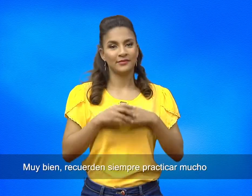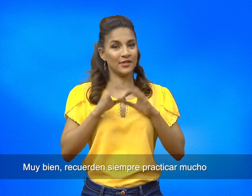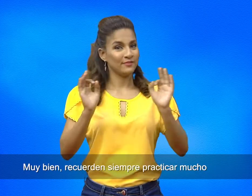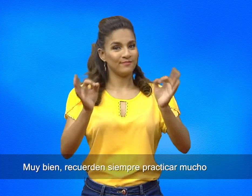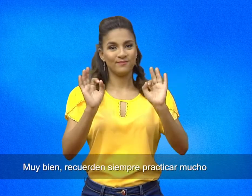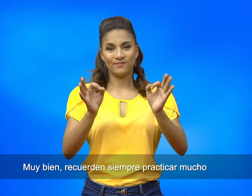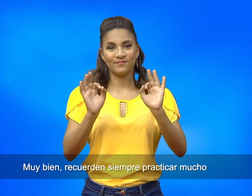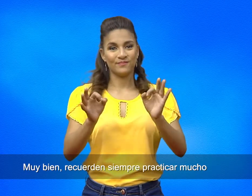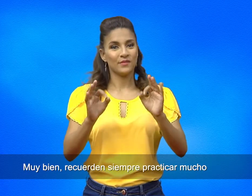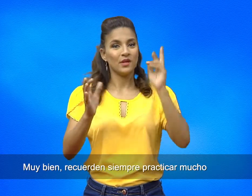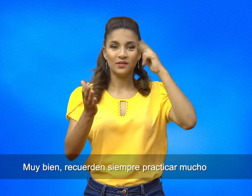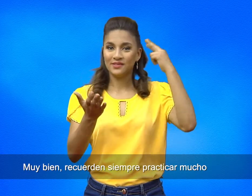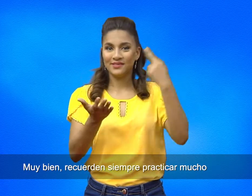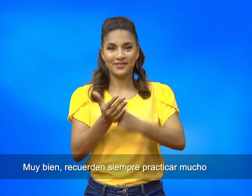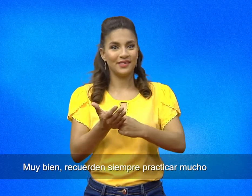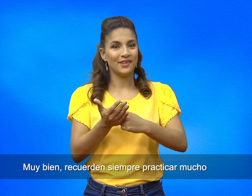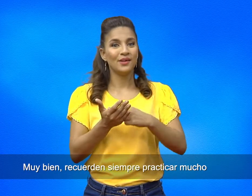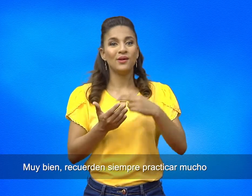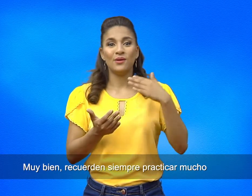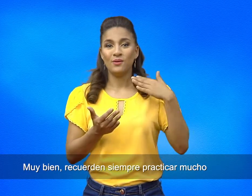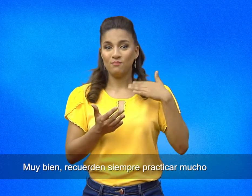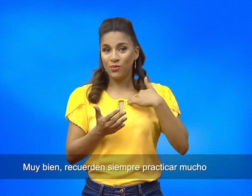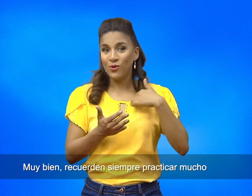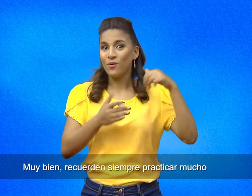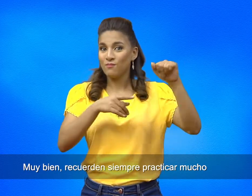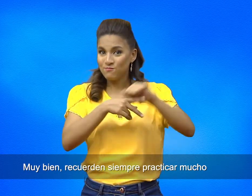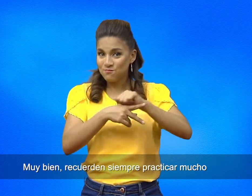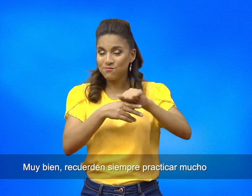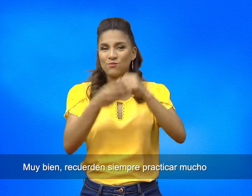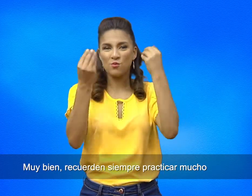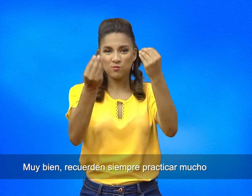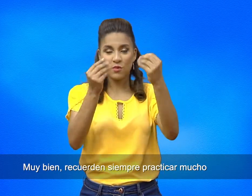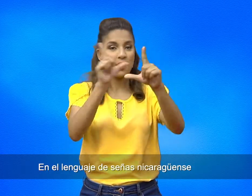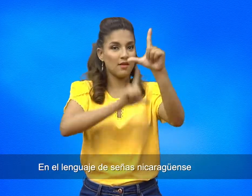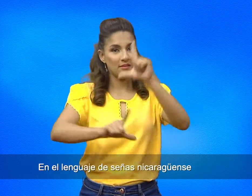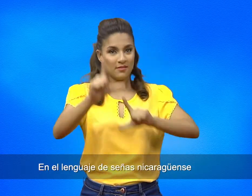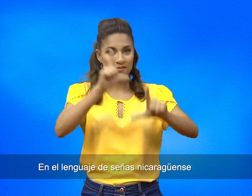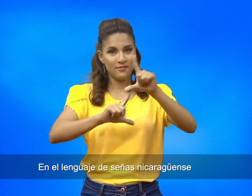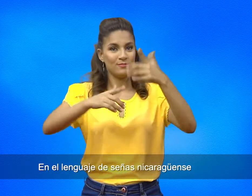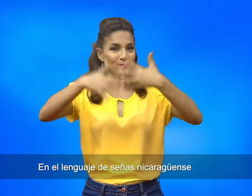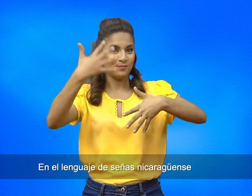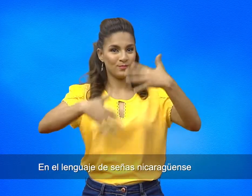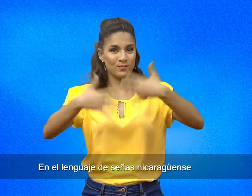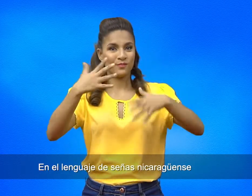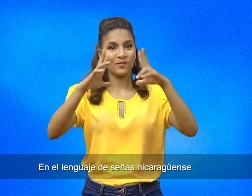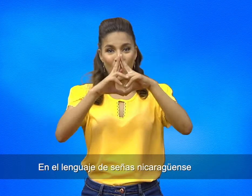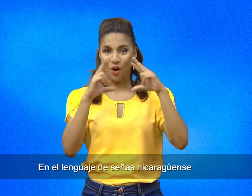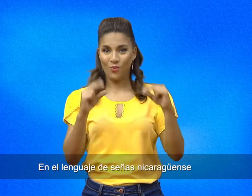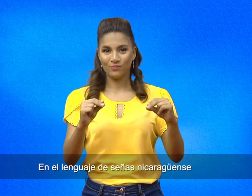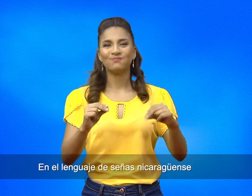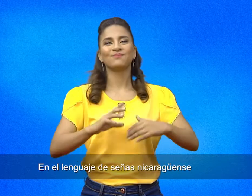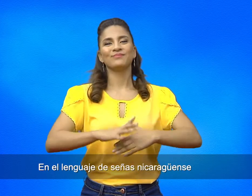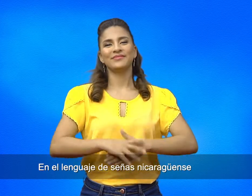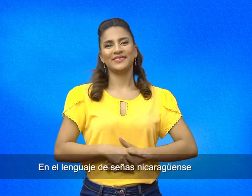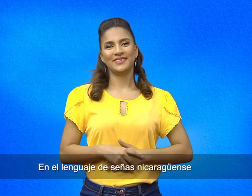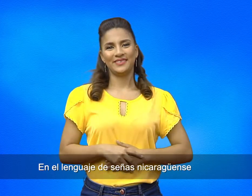muy bien recuerden siempre practicar mucho en el lenguaje de señas nicaragüense